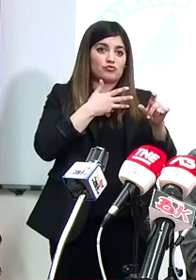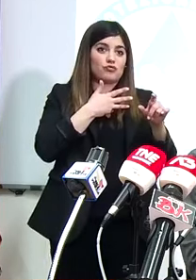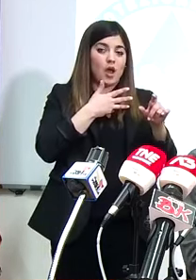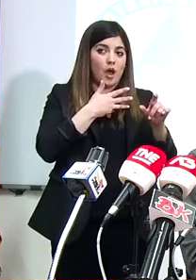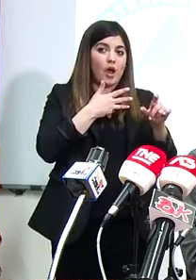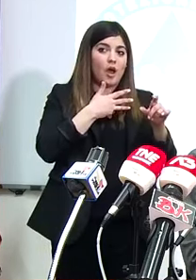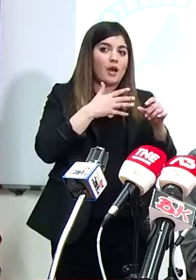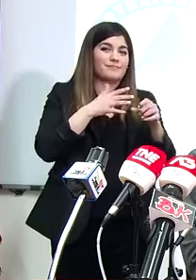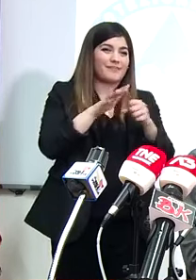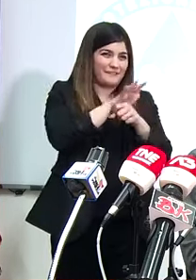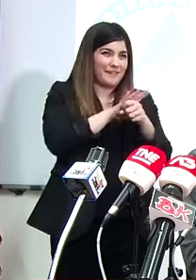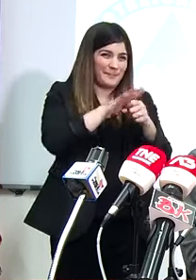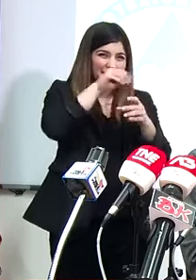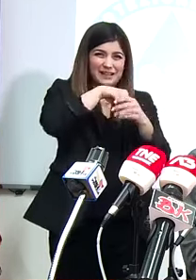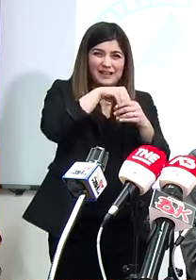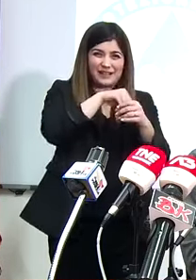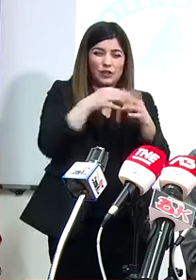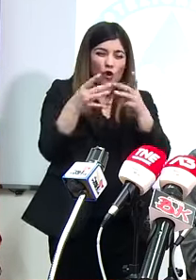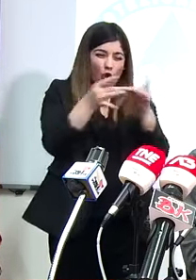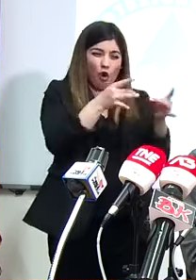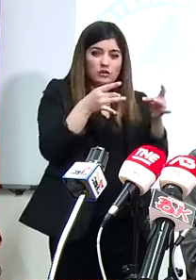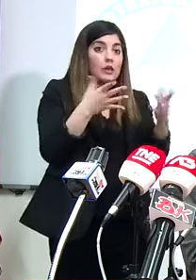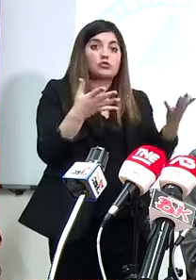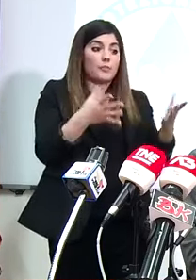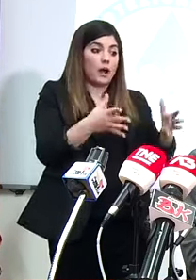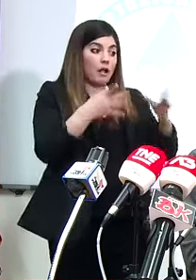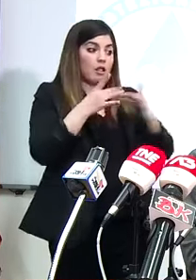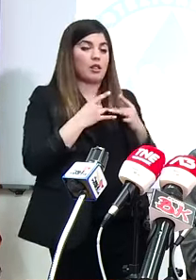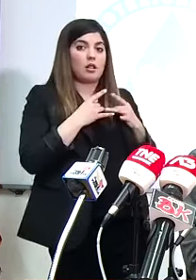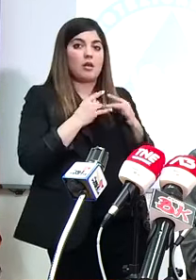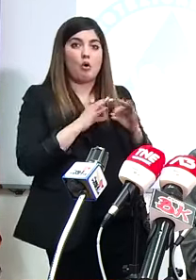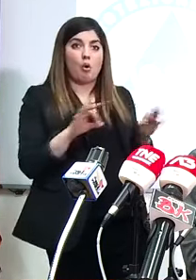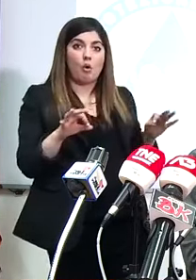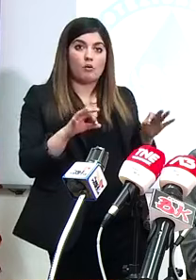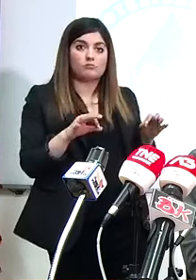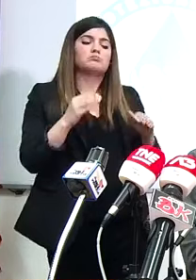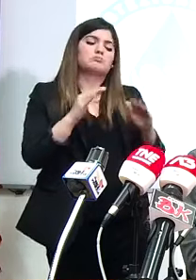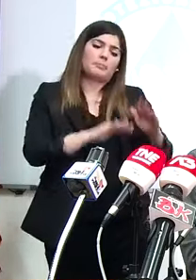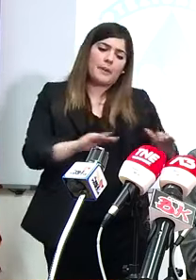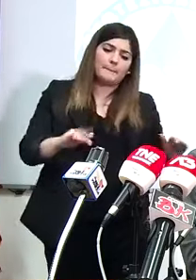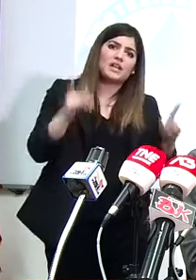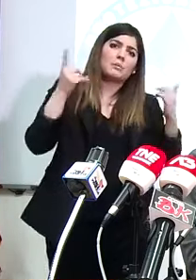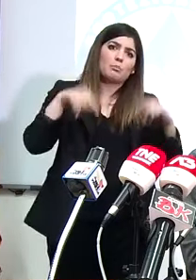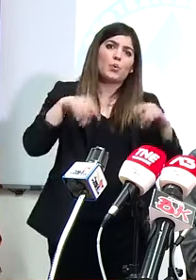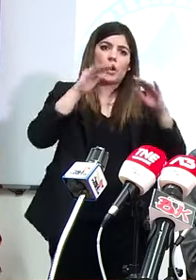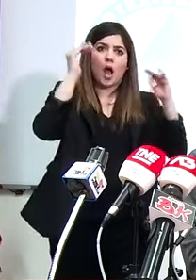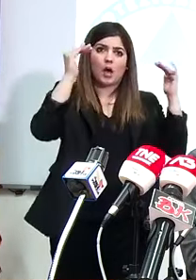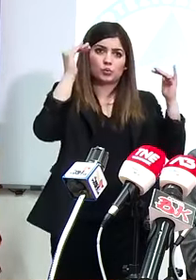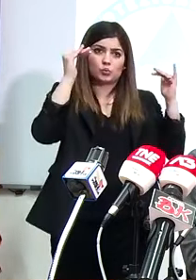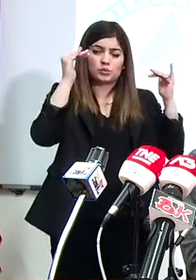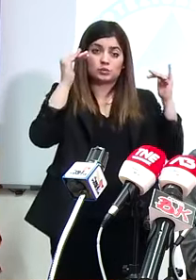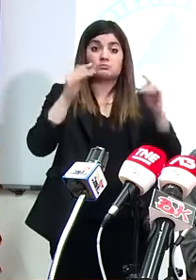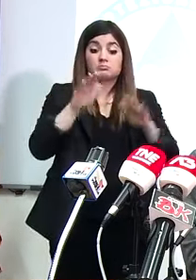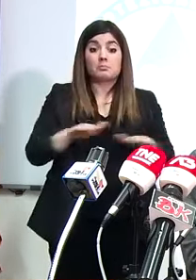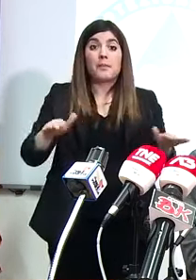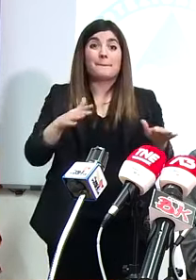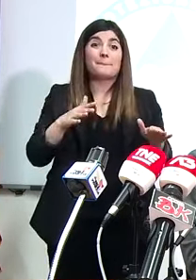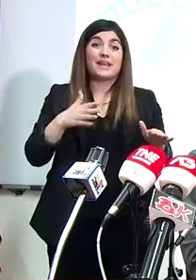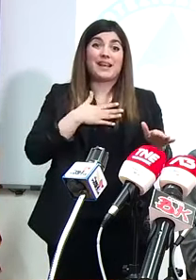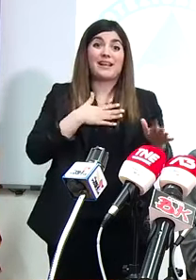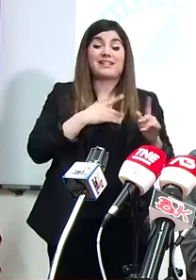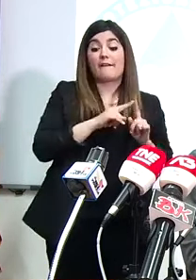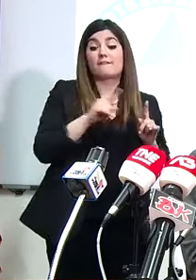erano ammalate non si trattava solo di bambini ma anche di adulti perché i bambini sicuramente fino ai 10 anni lui li aveva dati